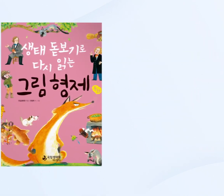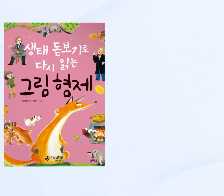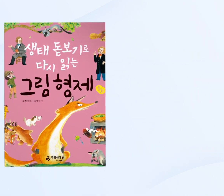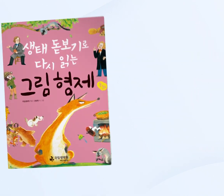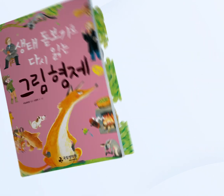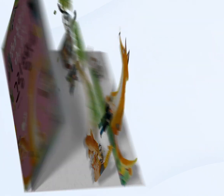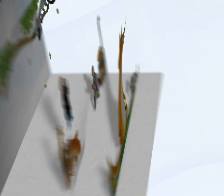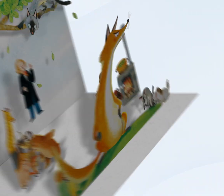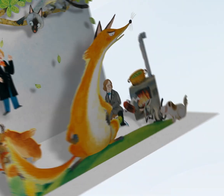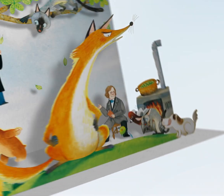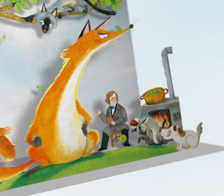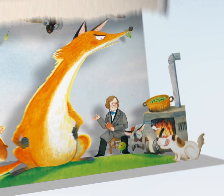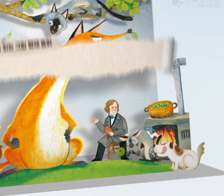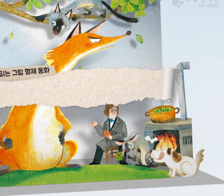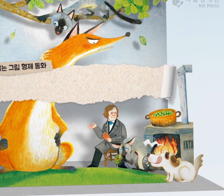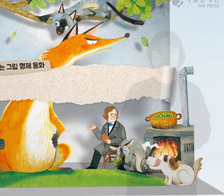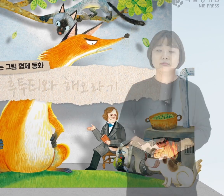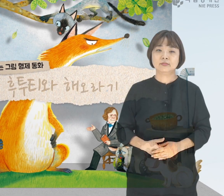으